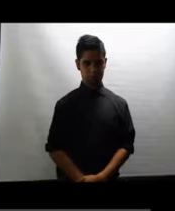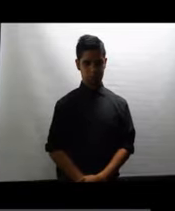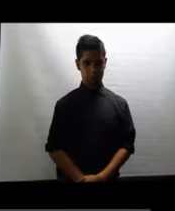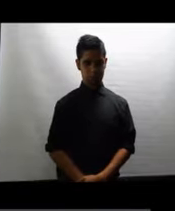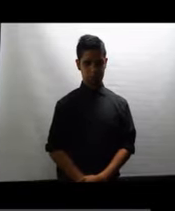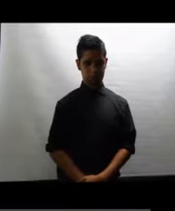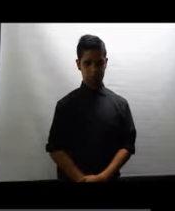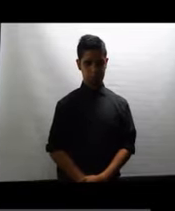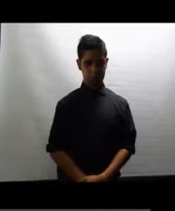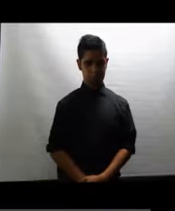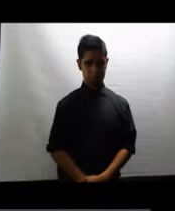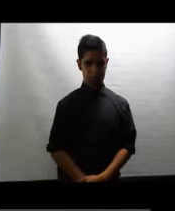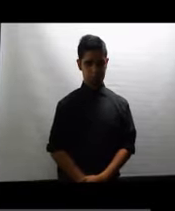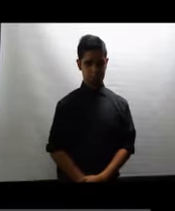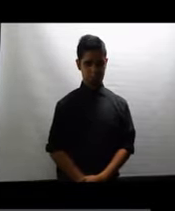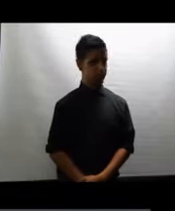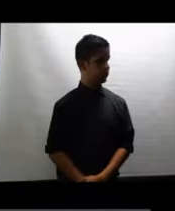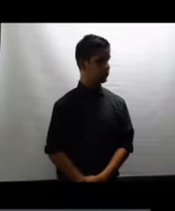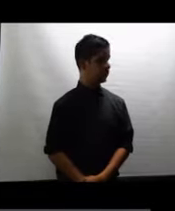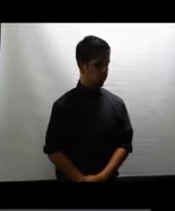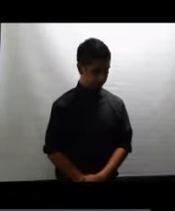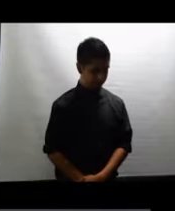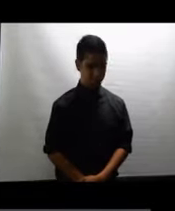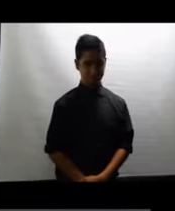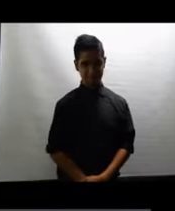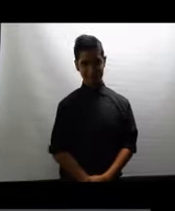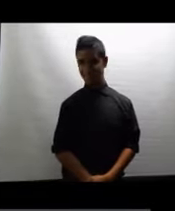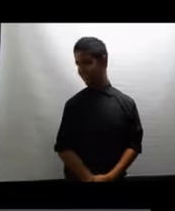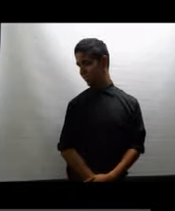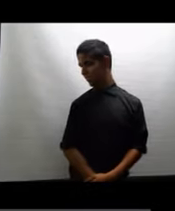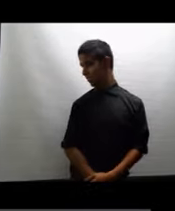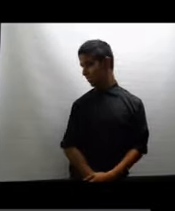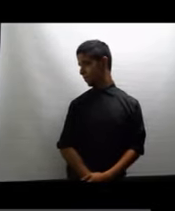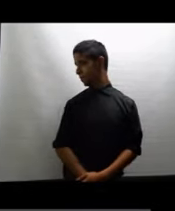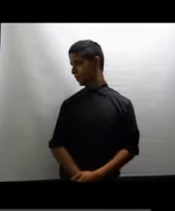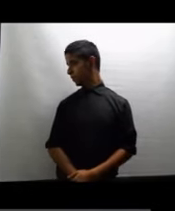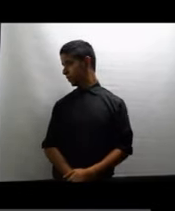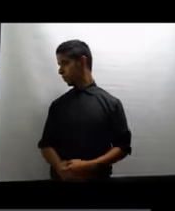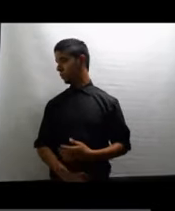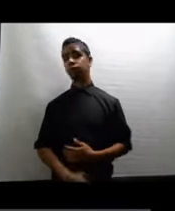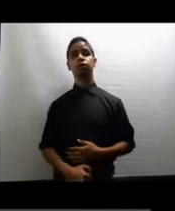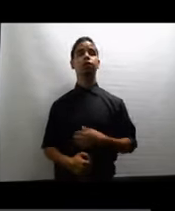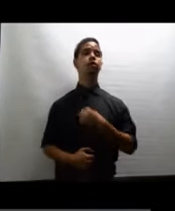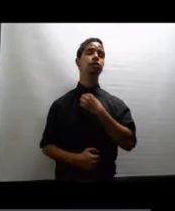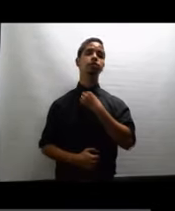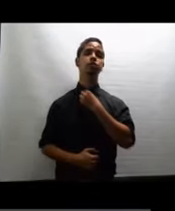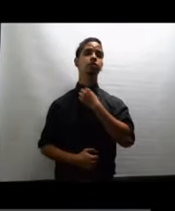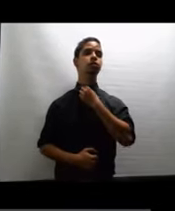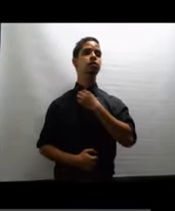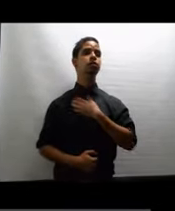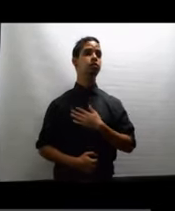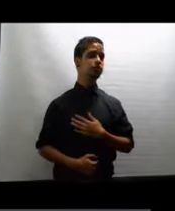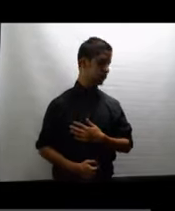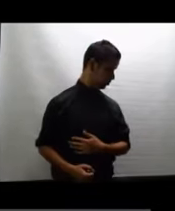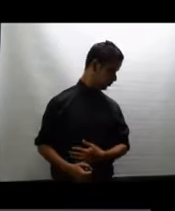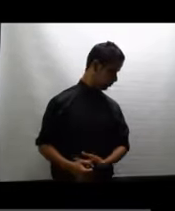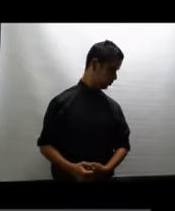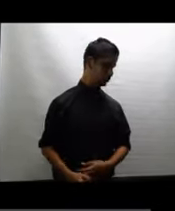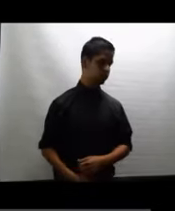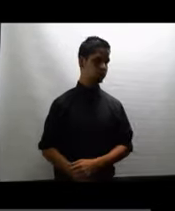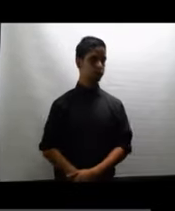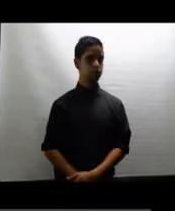787-717-6189 o accede a themediaroom.media. Ya sea para video, internet o diseño gráfico, salte del bonche y ven